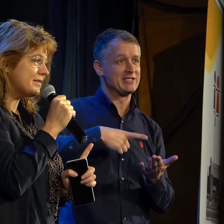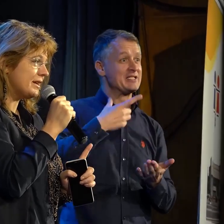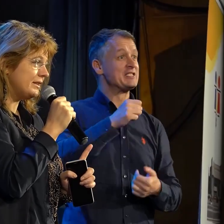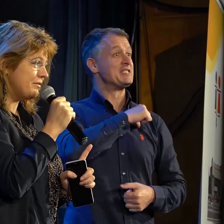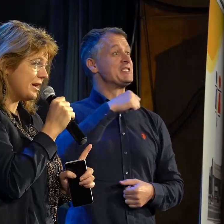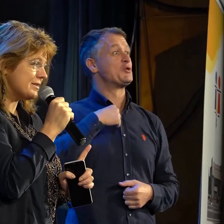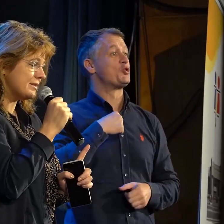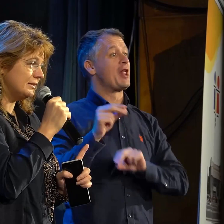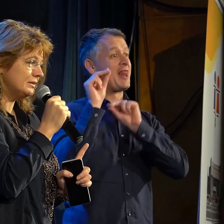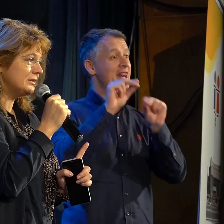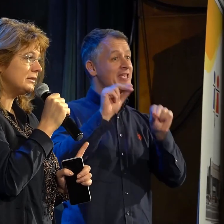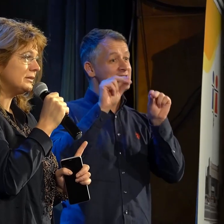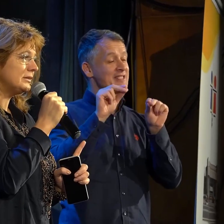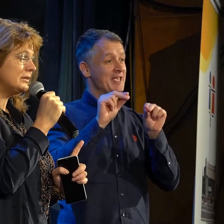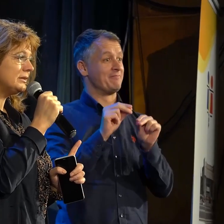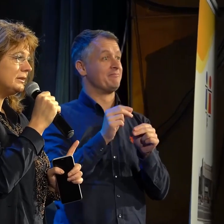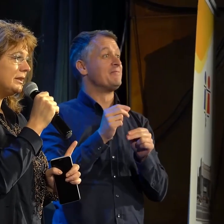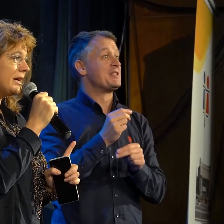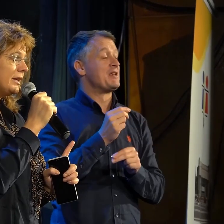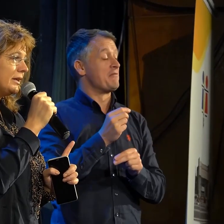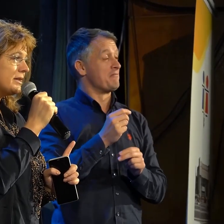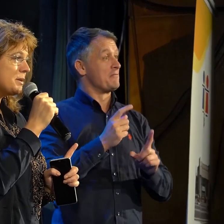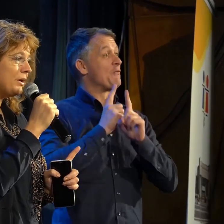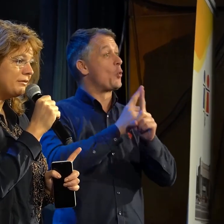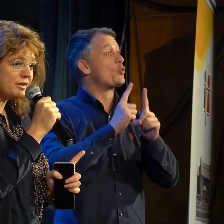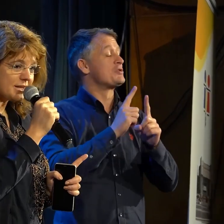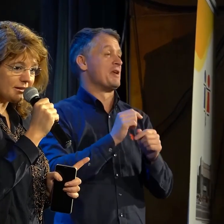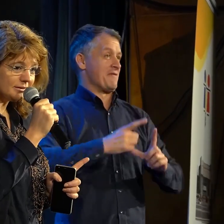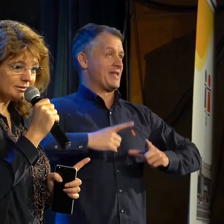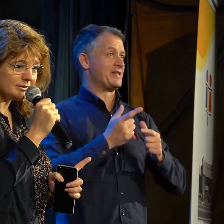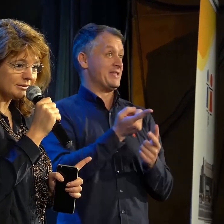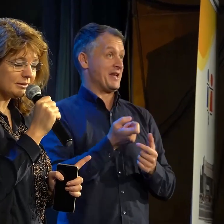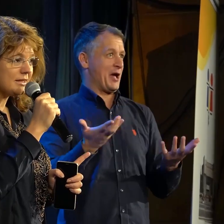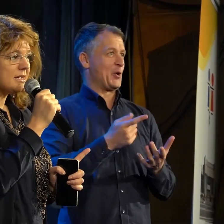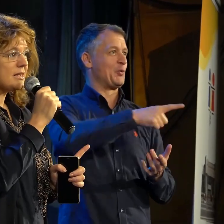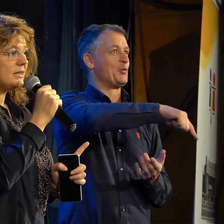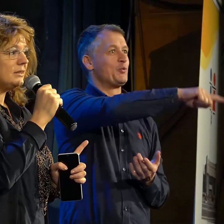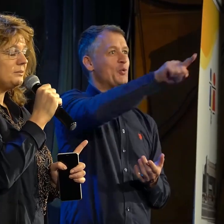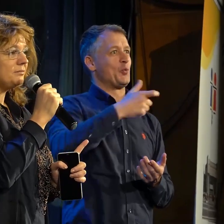singura lecție de viață din care se poate învăța.